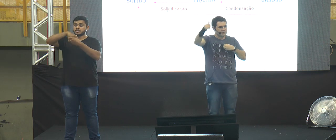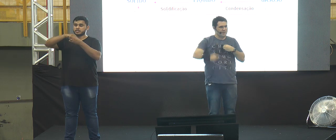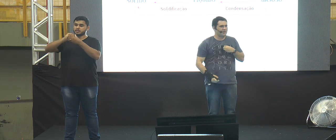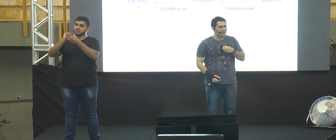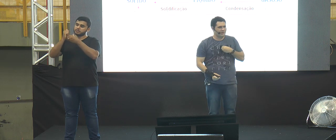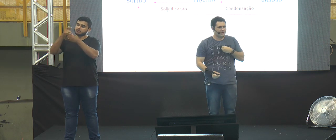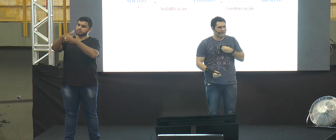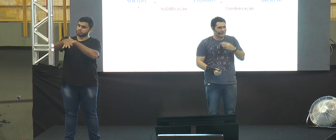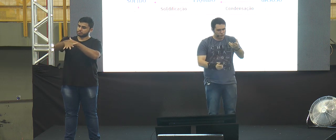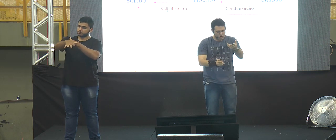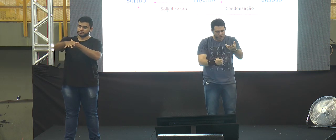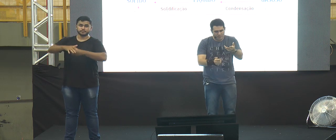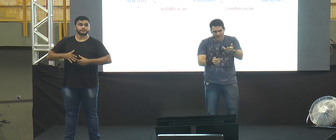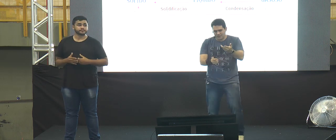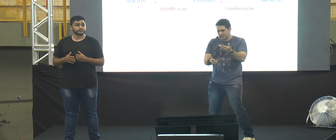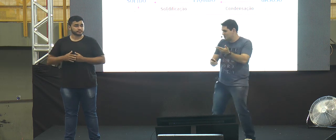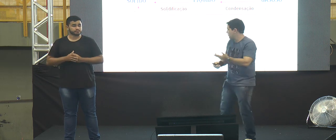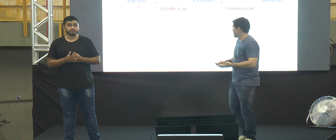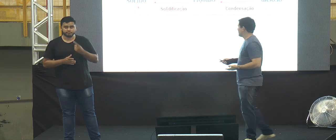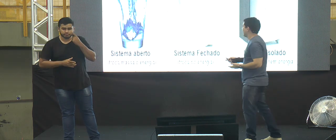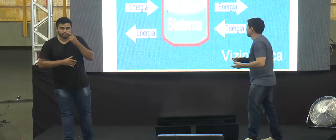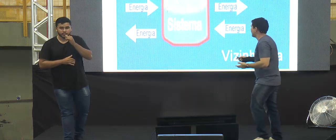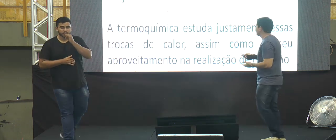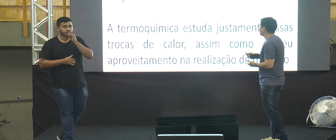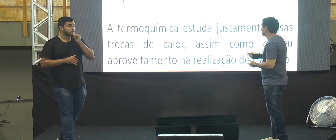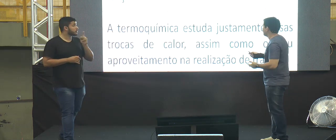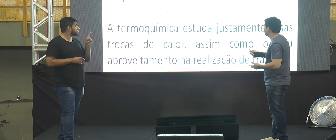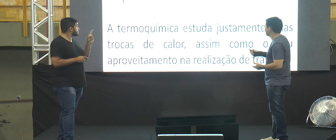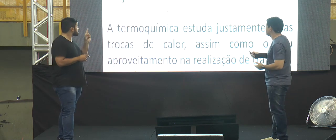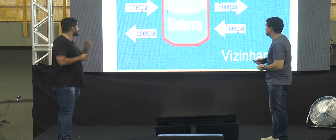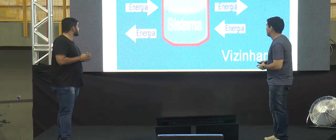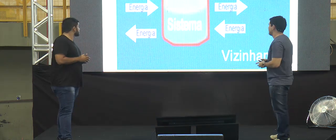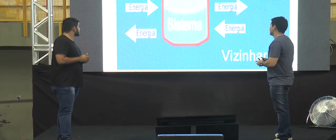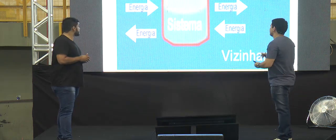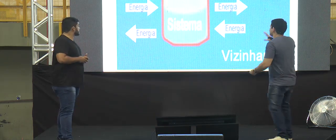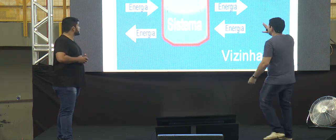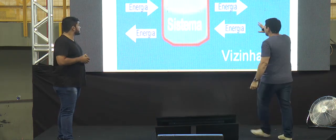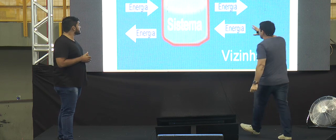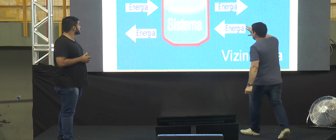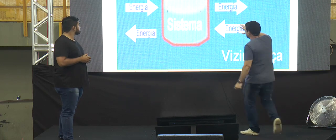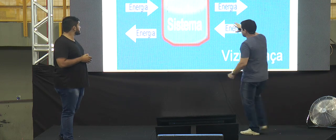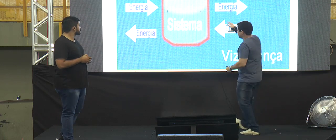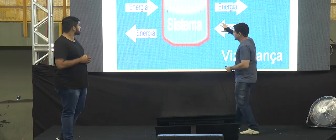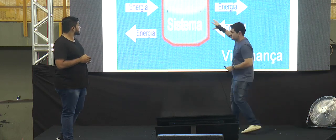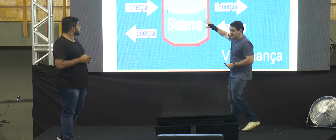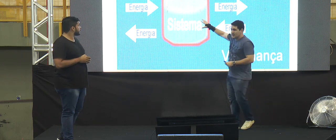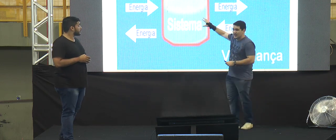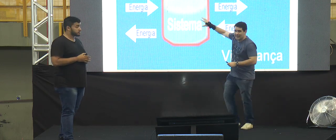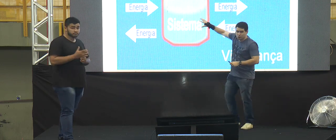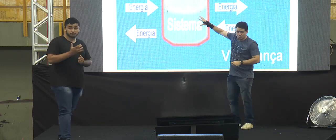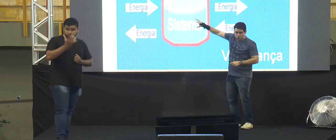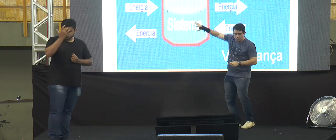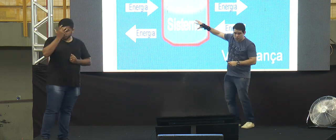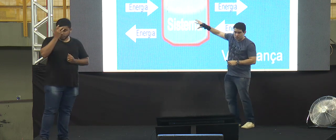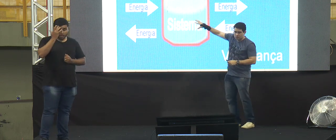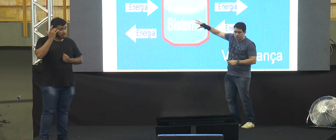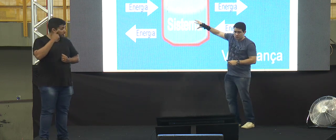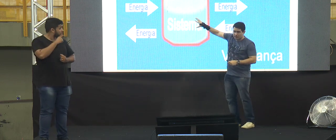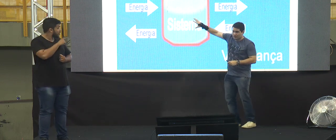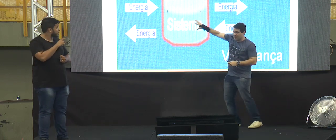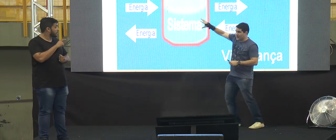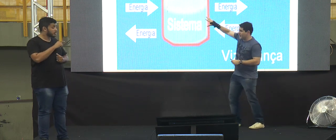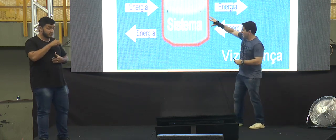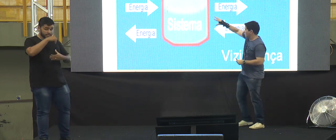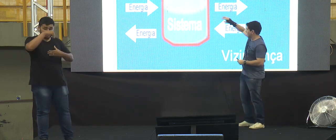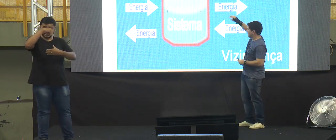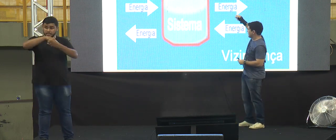e vai jogar para fora. Só para que a gente possa relembrar o que diabo é esse negócio. Ó, sistema, endo.